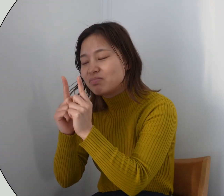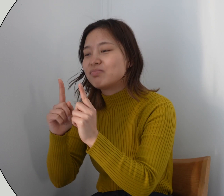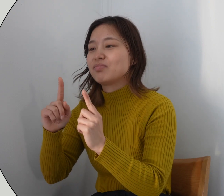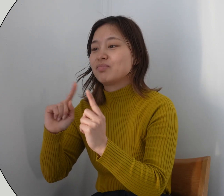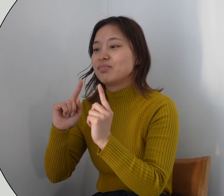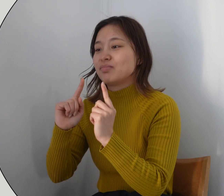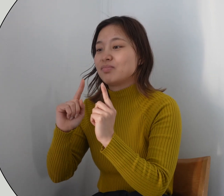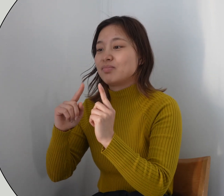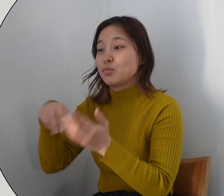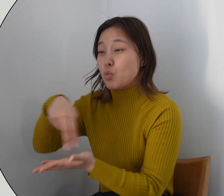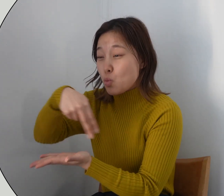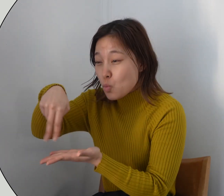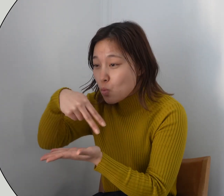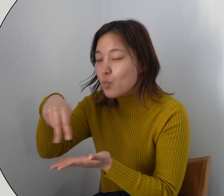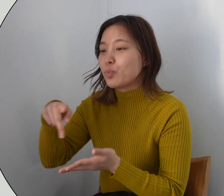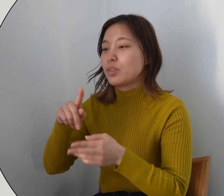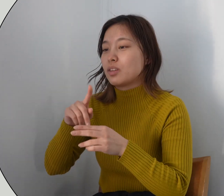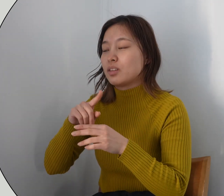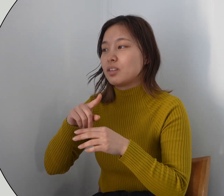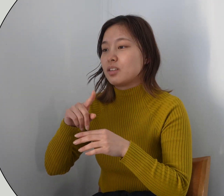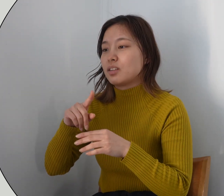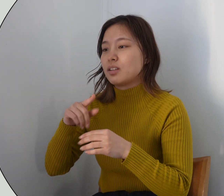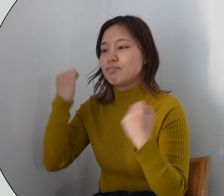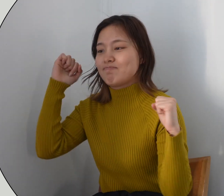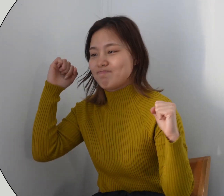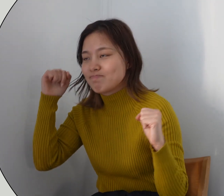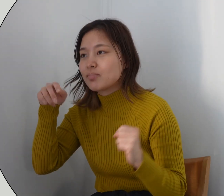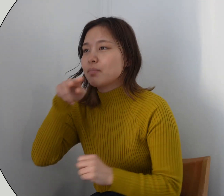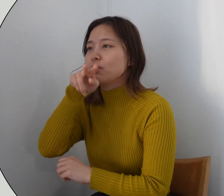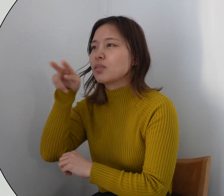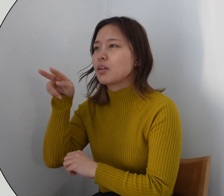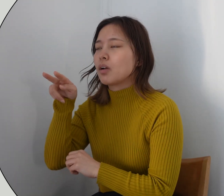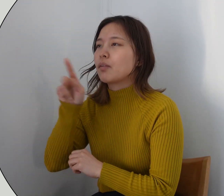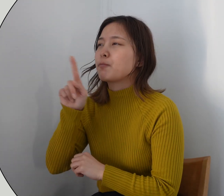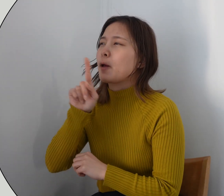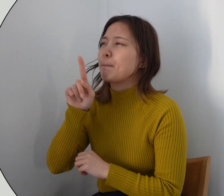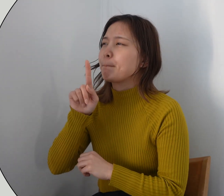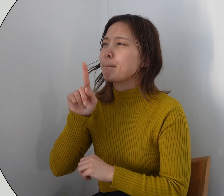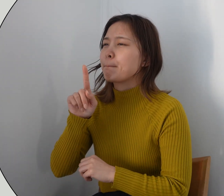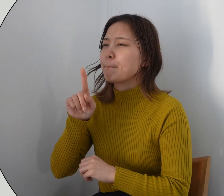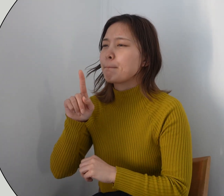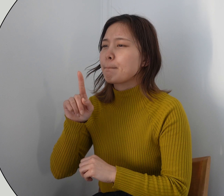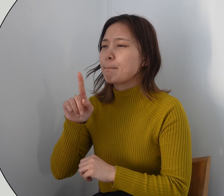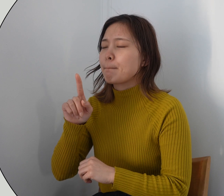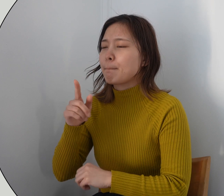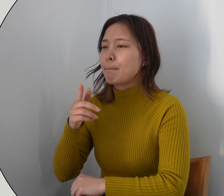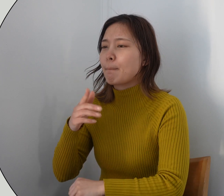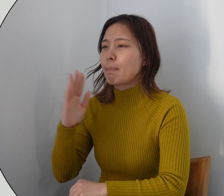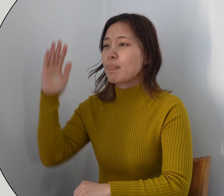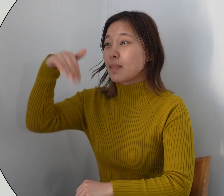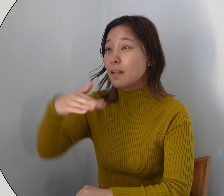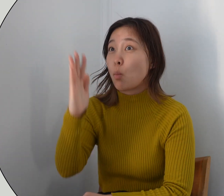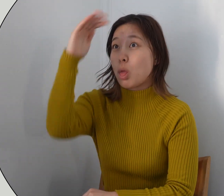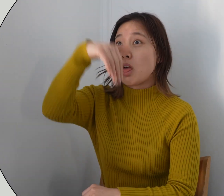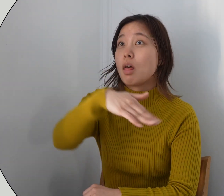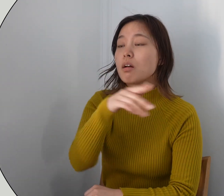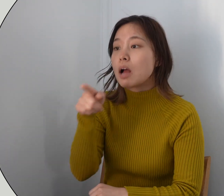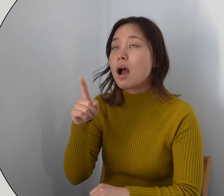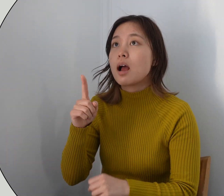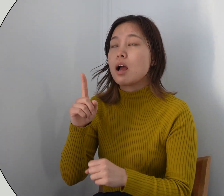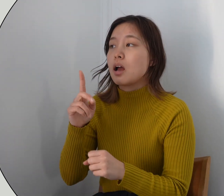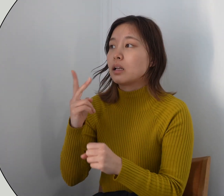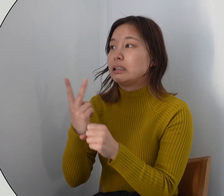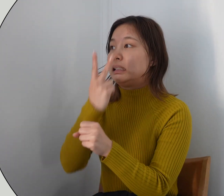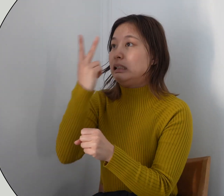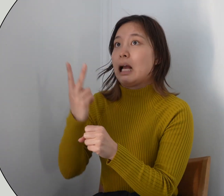歌い出会い踊り演じるのを見ているとなんかテポの波